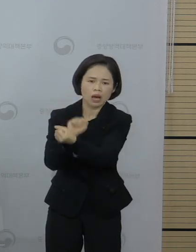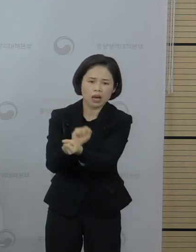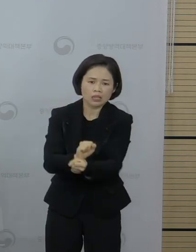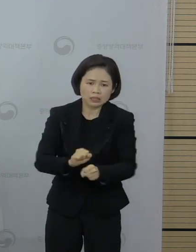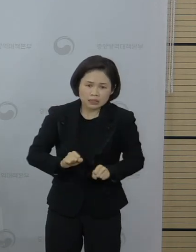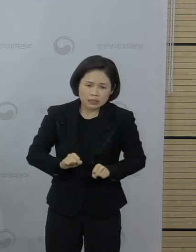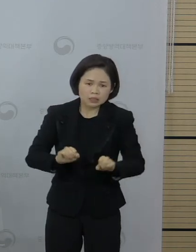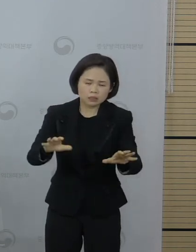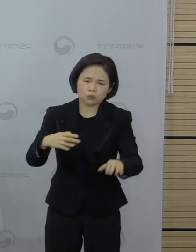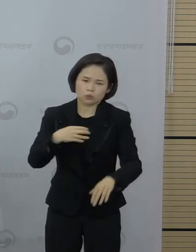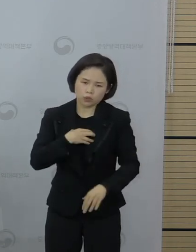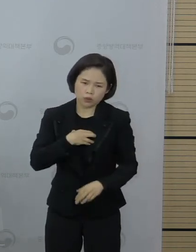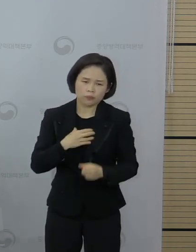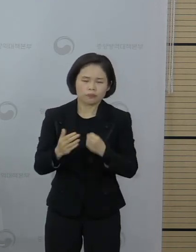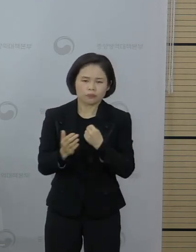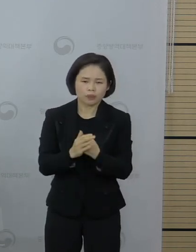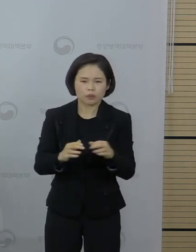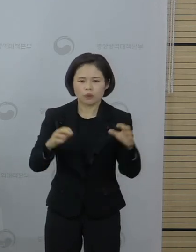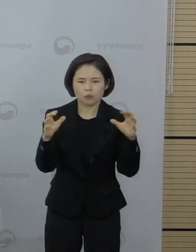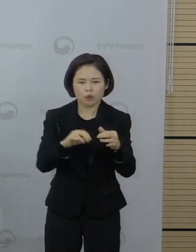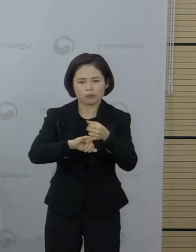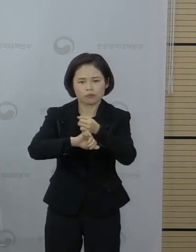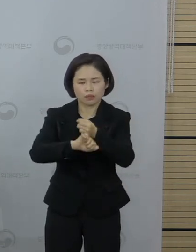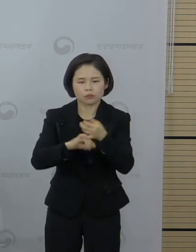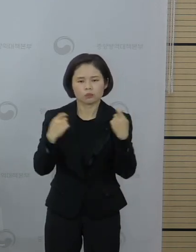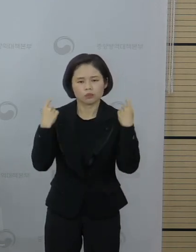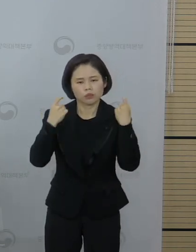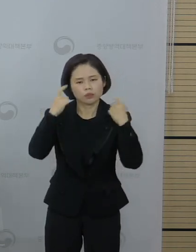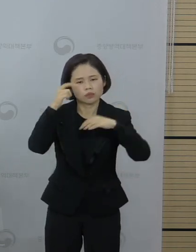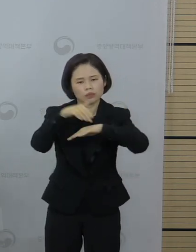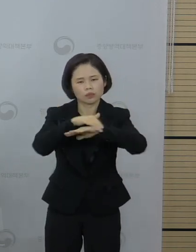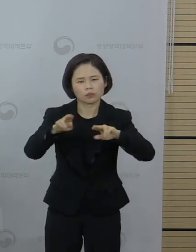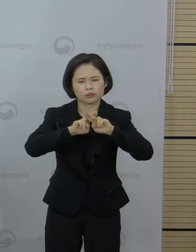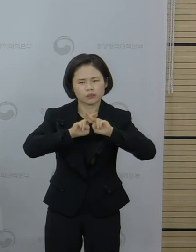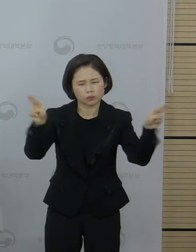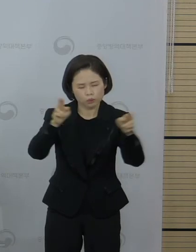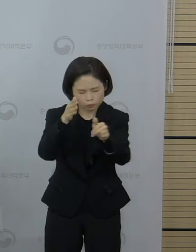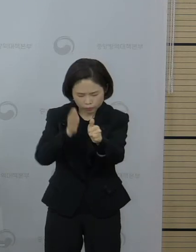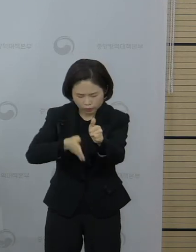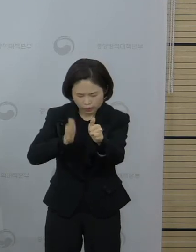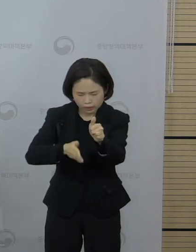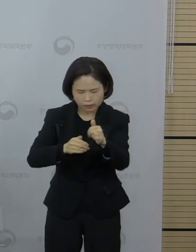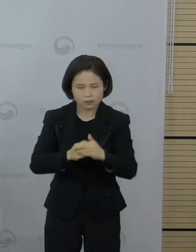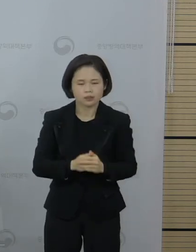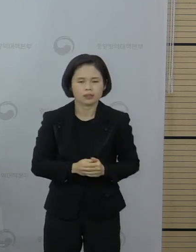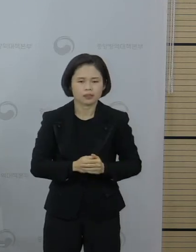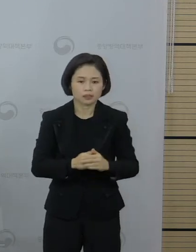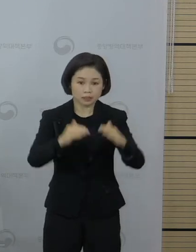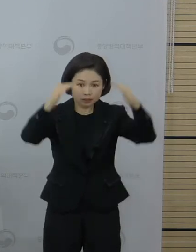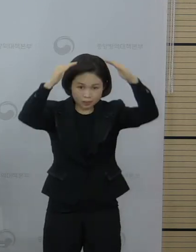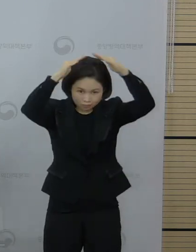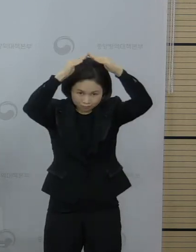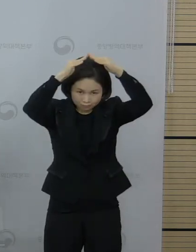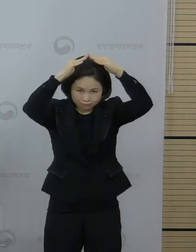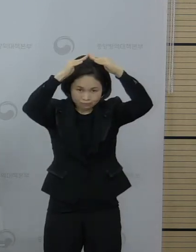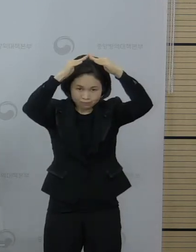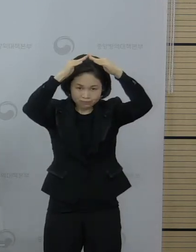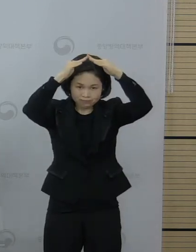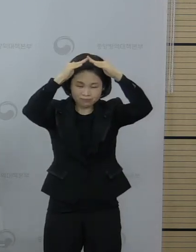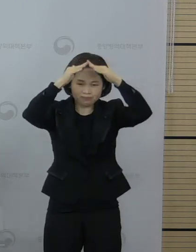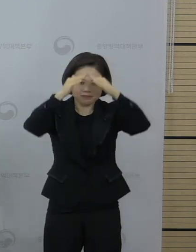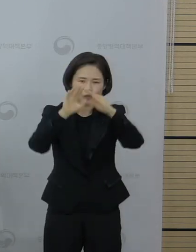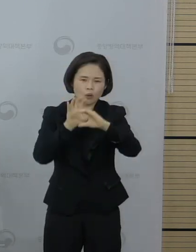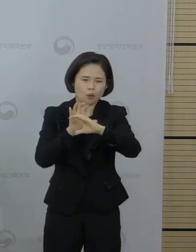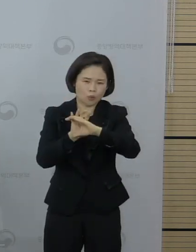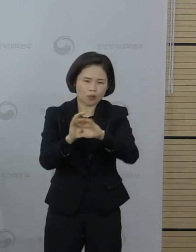있기에 모임과 약속, 여행 계획을 취소해 주시고 집에서 머물면서 안전한 연휴를 보내